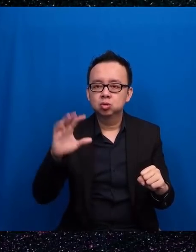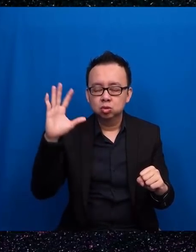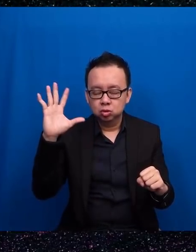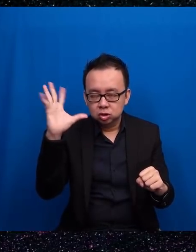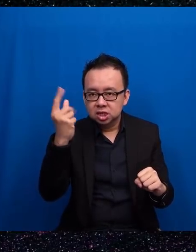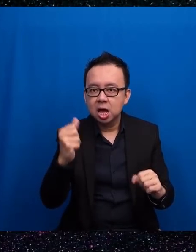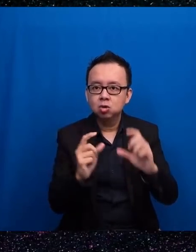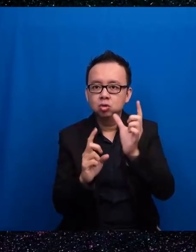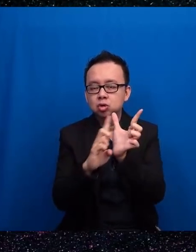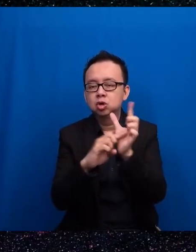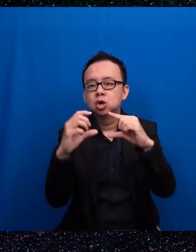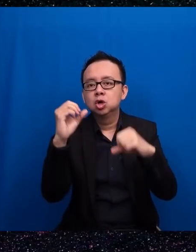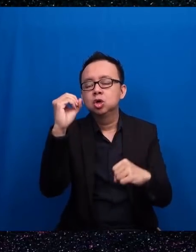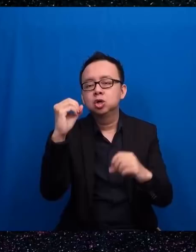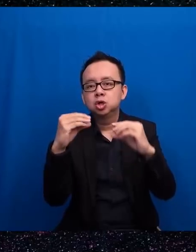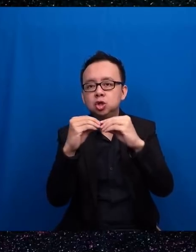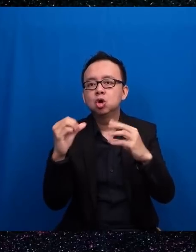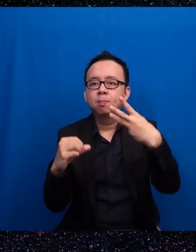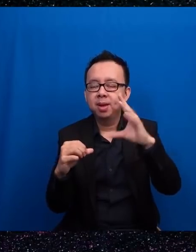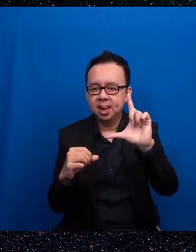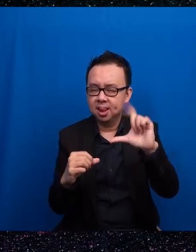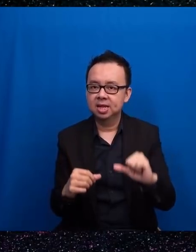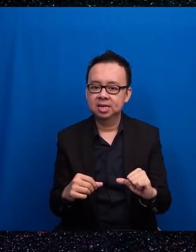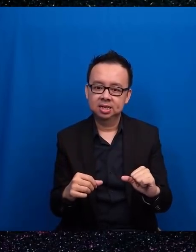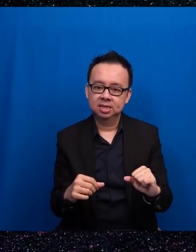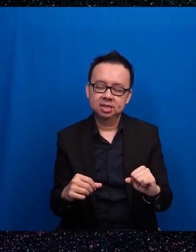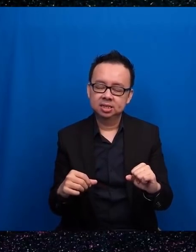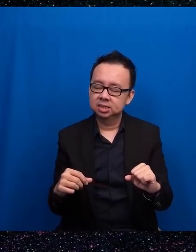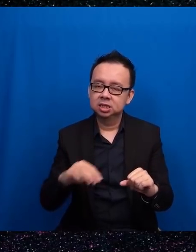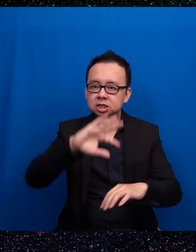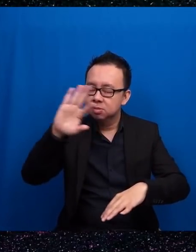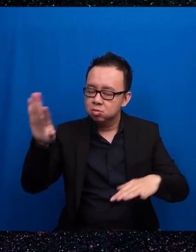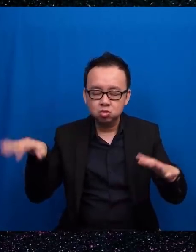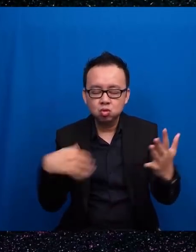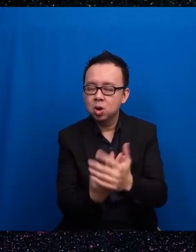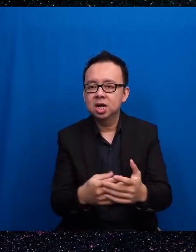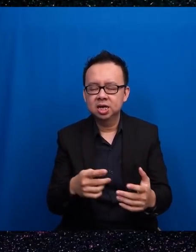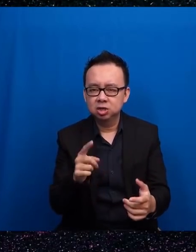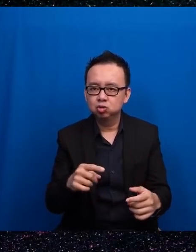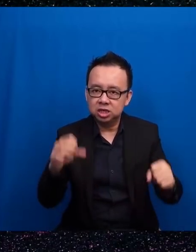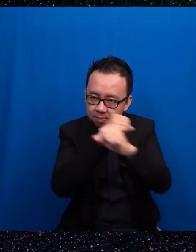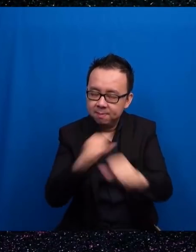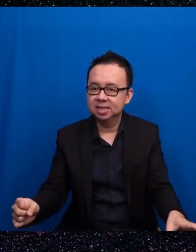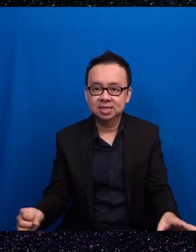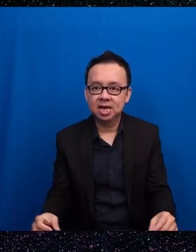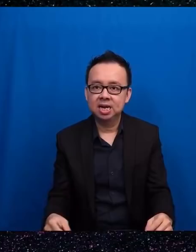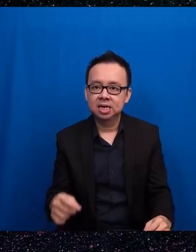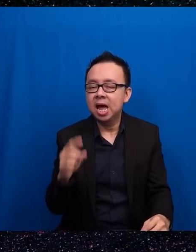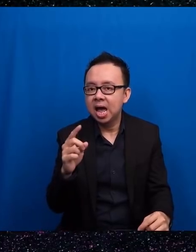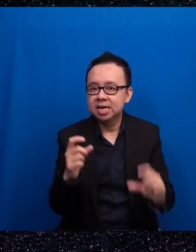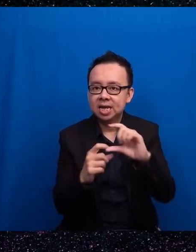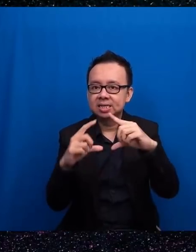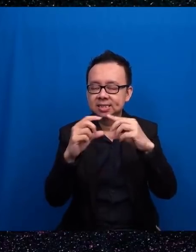setiap 49 tahun segala sesuatu dibebaskan, tanah juga dan sebagainya. Jadi ada